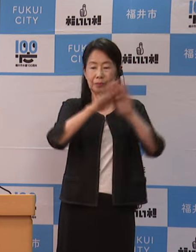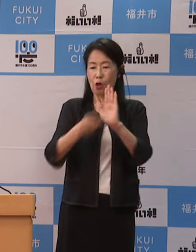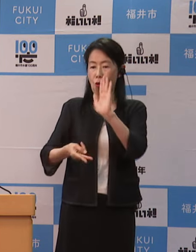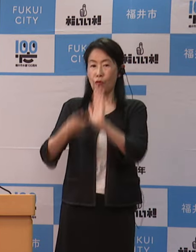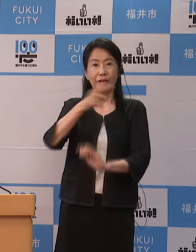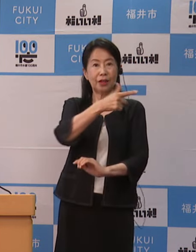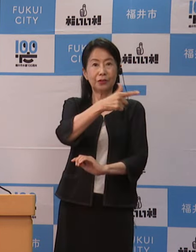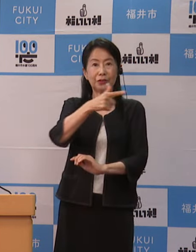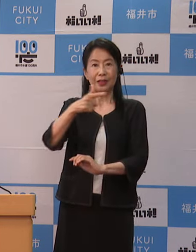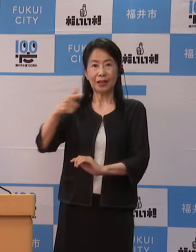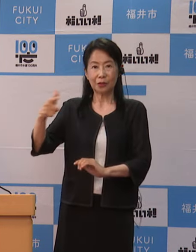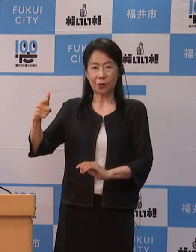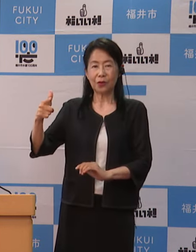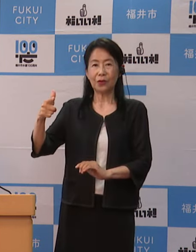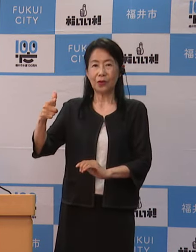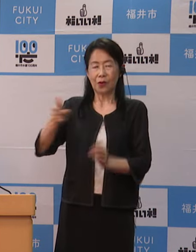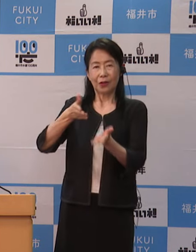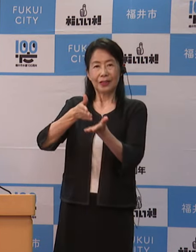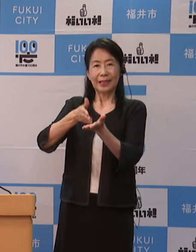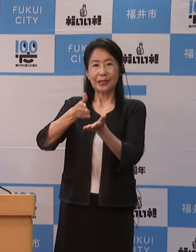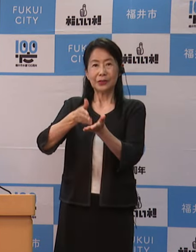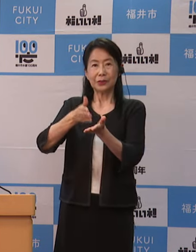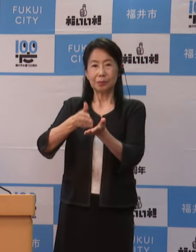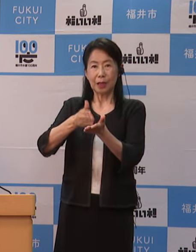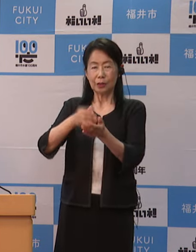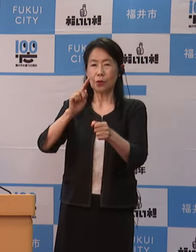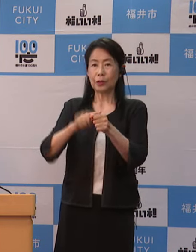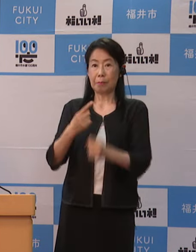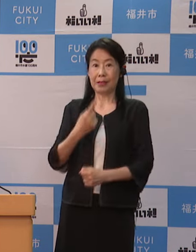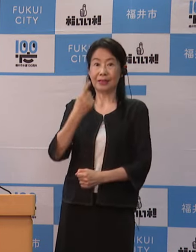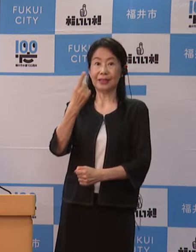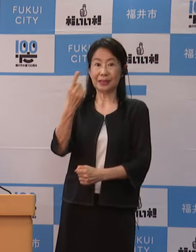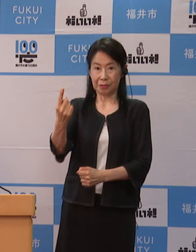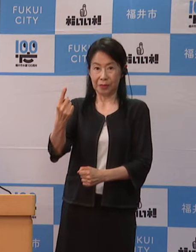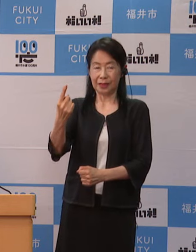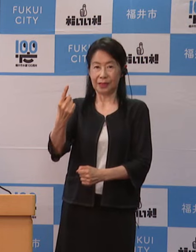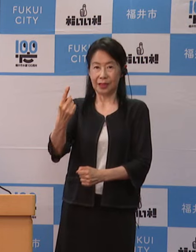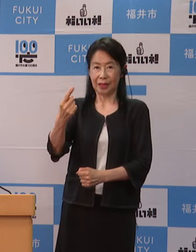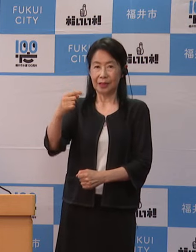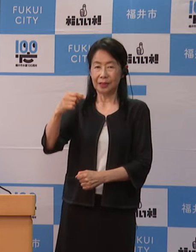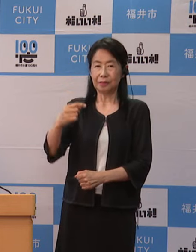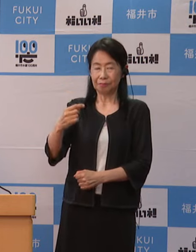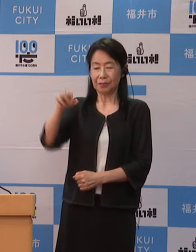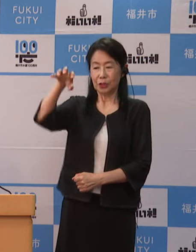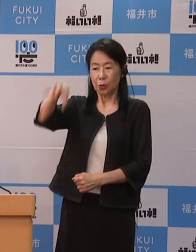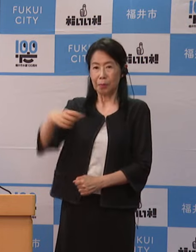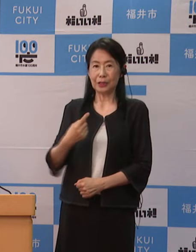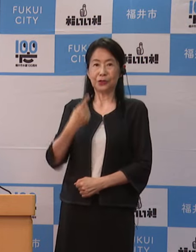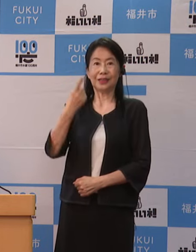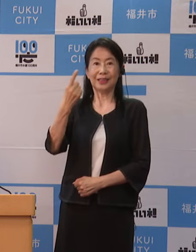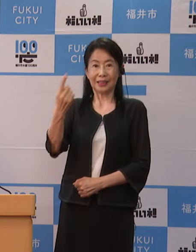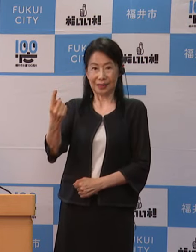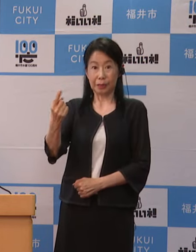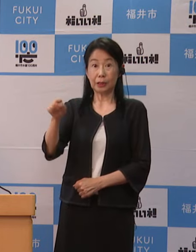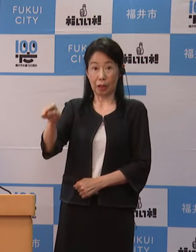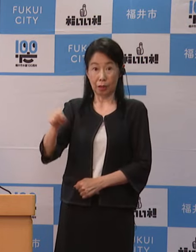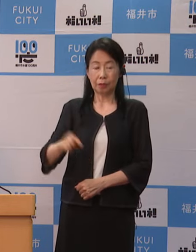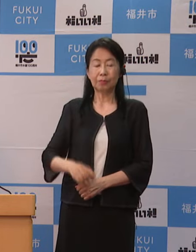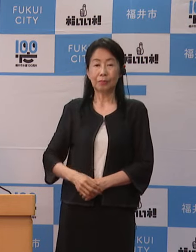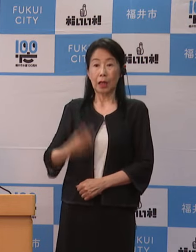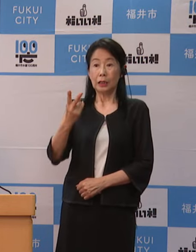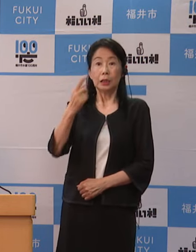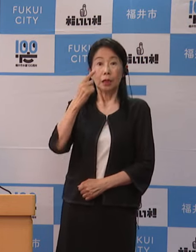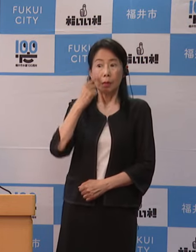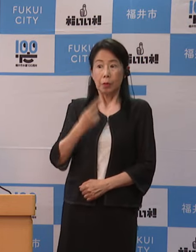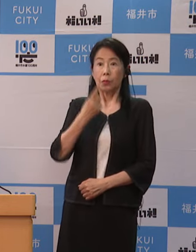か、まあ、そういったことを、まあ、説明をしに行って、まあ、いわゆる誘致に行ったわけですけれども、その時と全く